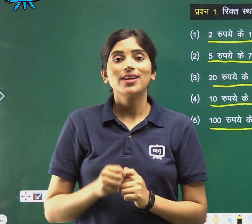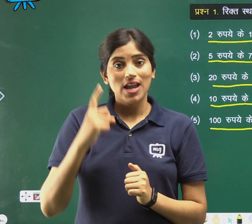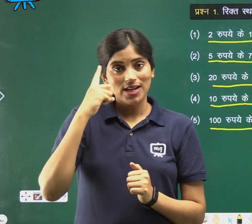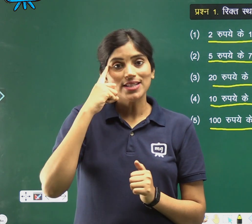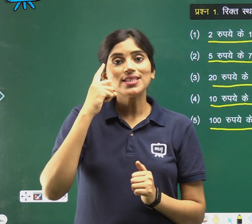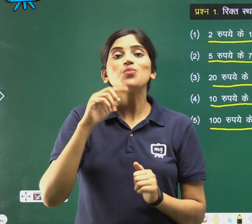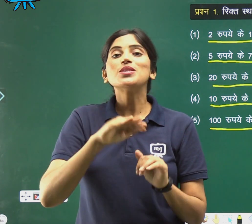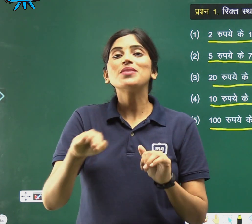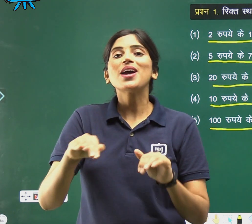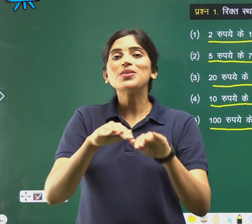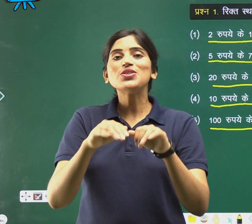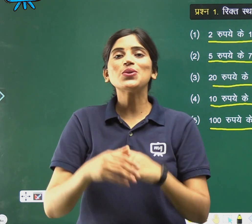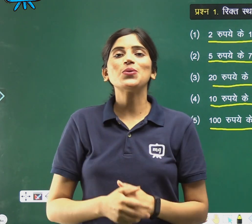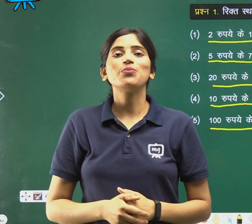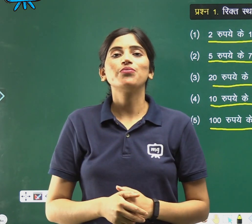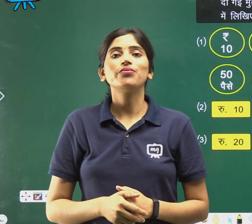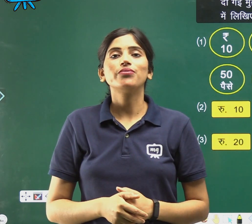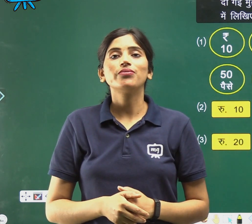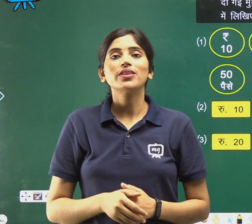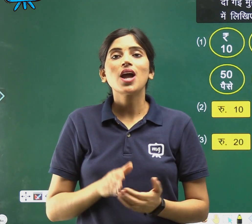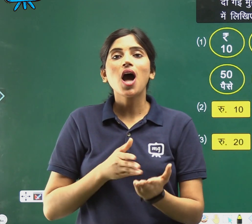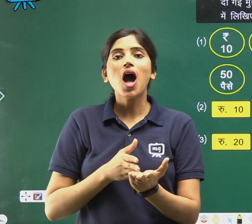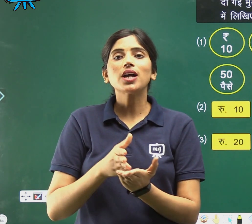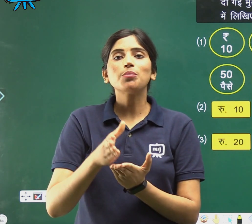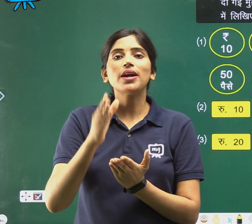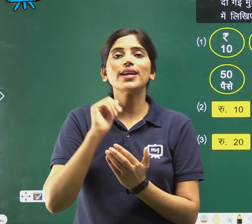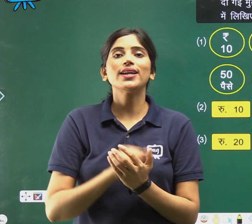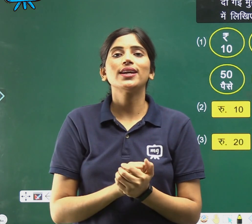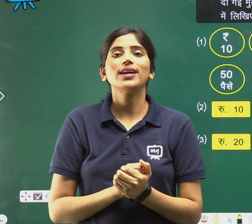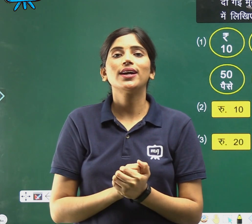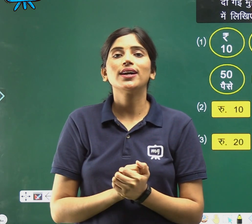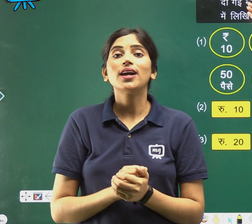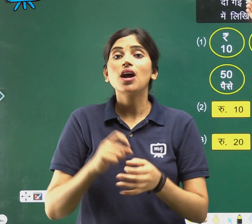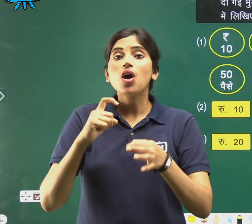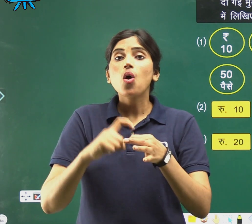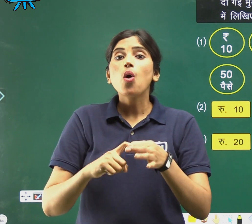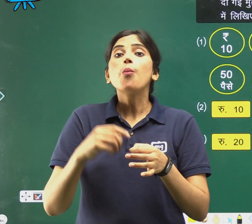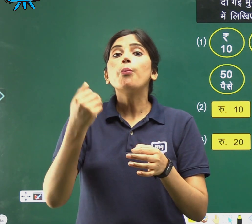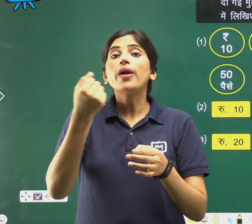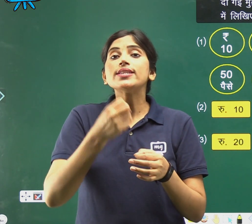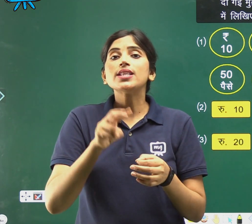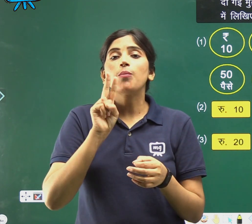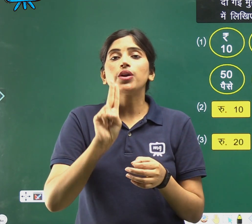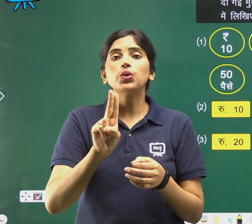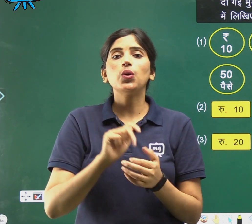समझ में आया बच्चों? आगे बढ़ें। प्रश्न नंबर 2,